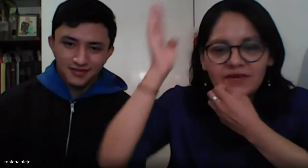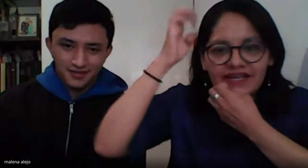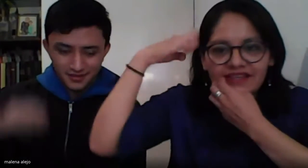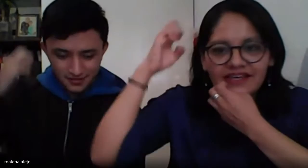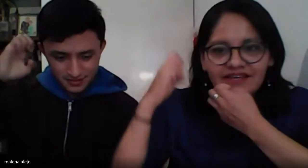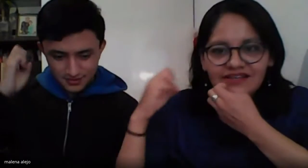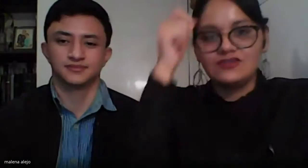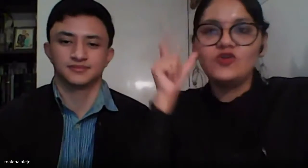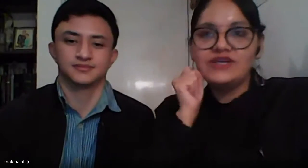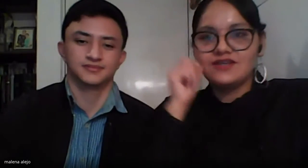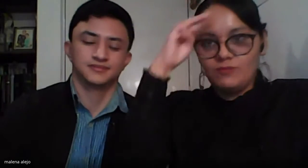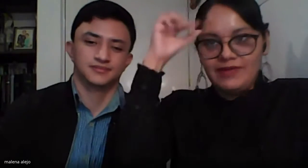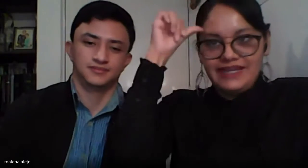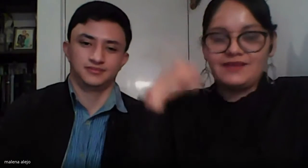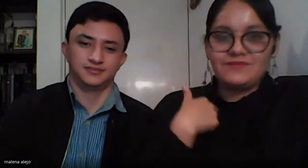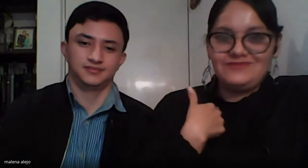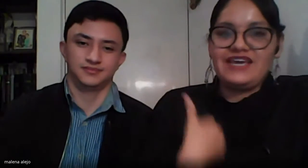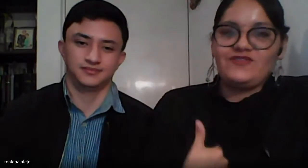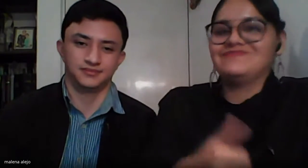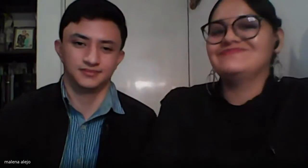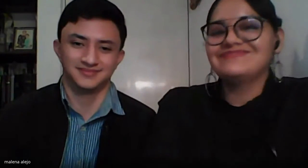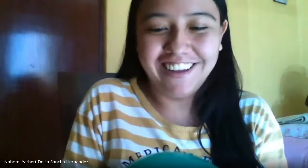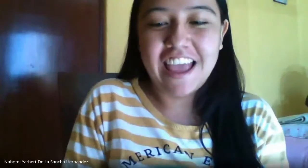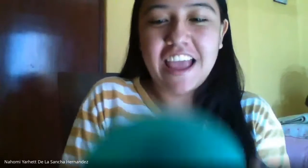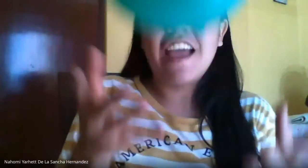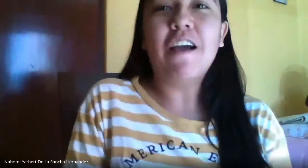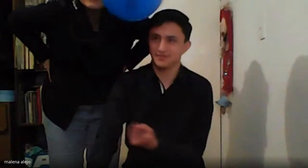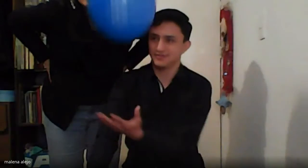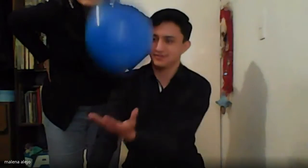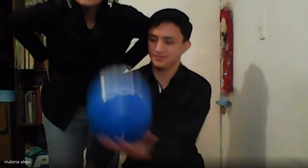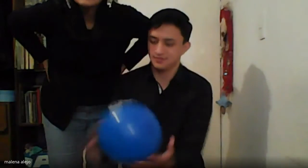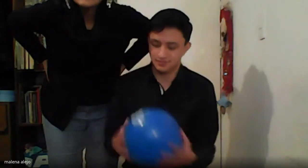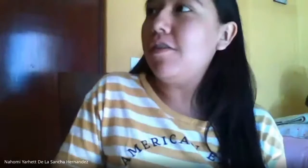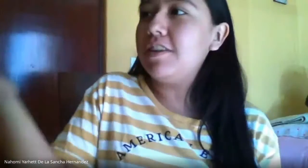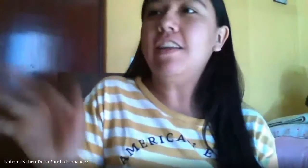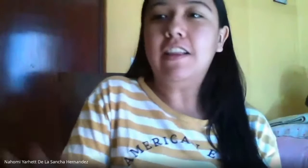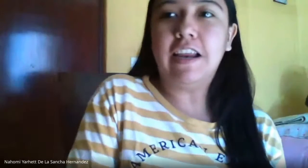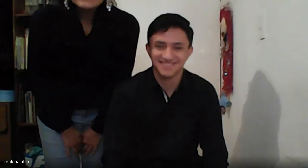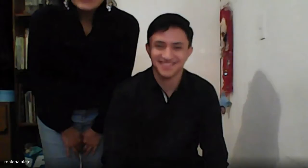Mire, con Luis como Malena. O sea, yo. Uh-huh. Vamos a poder saber cuáles son los números.